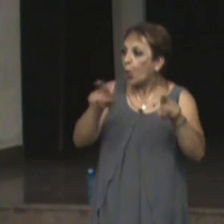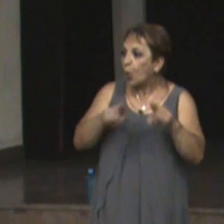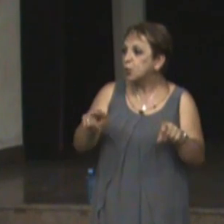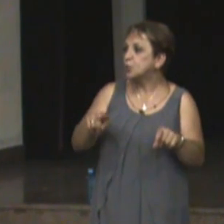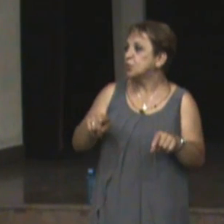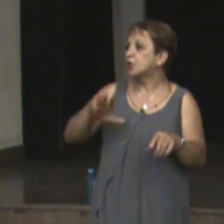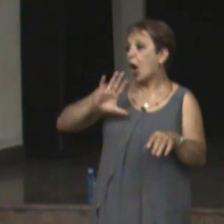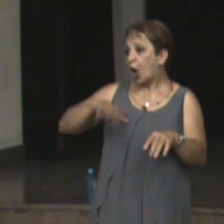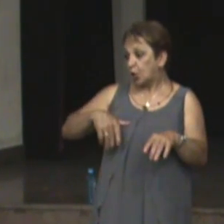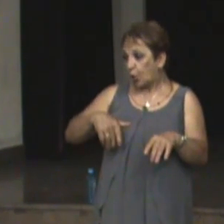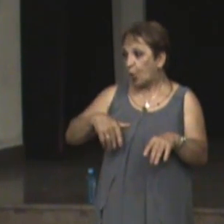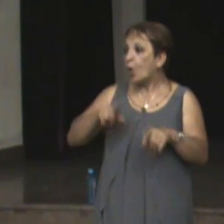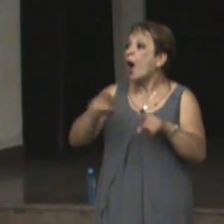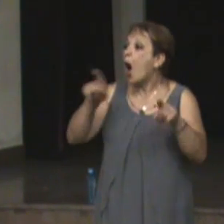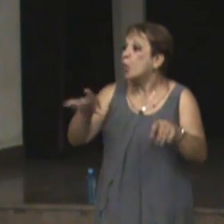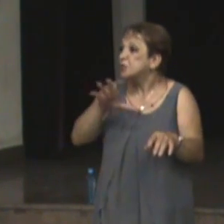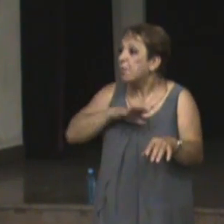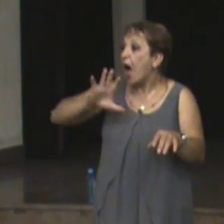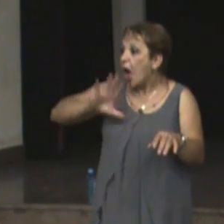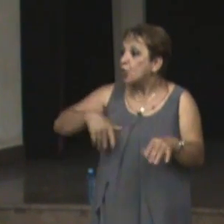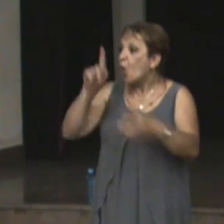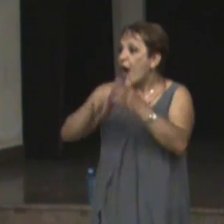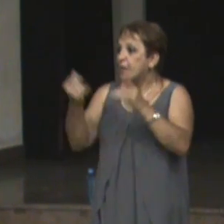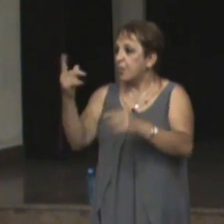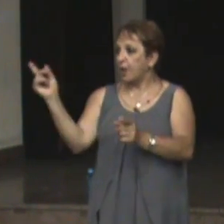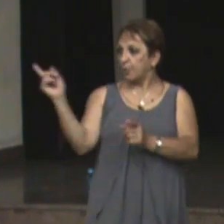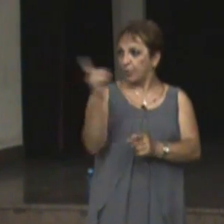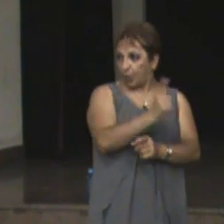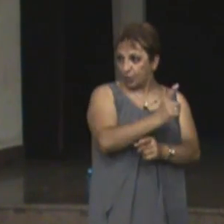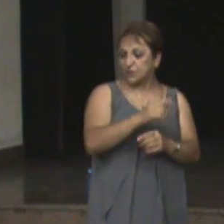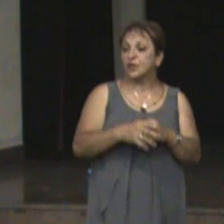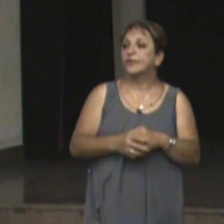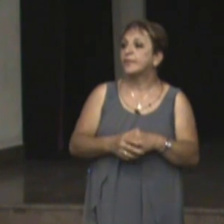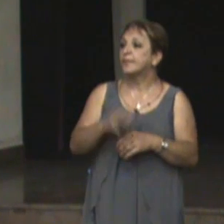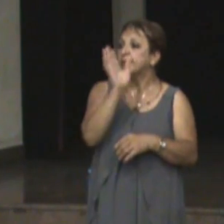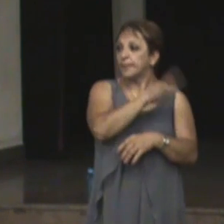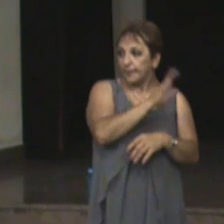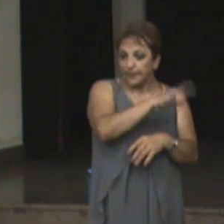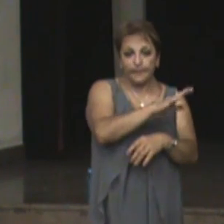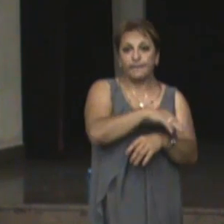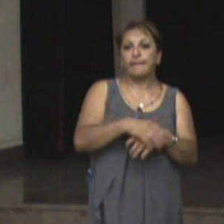քարոզից հետո հերթական հավատացյալներից մեկը մոտեցավ, ասաց, որ